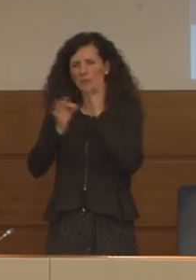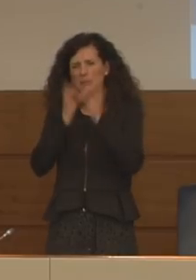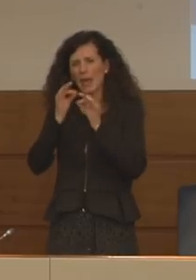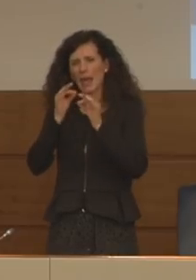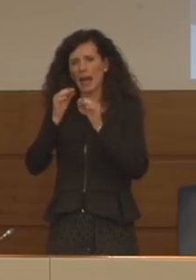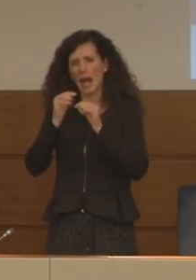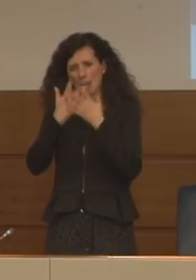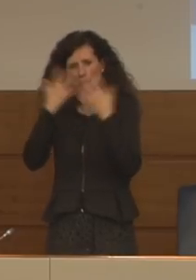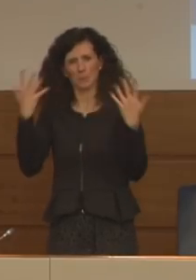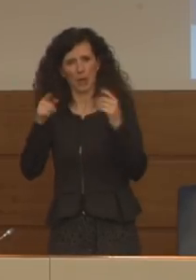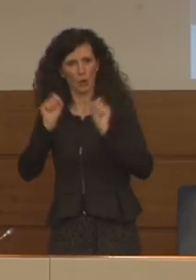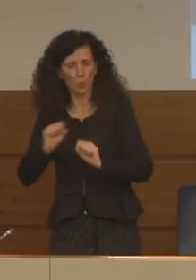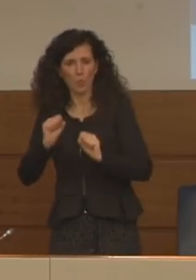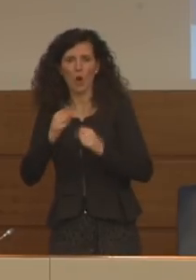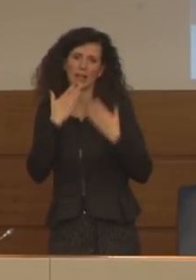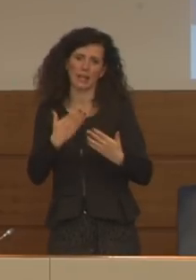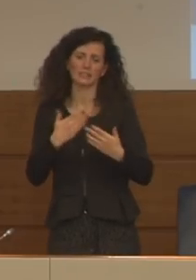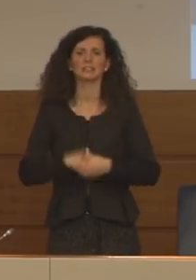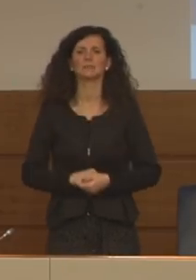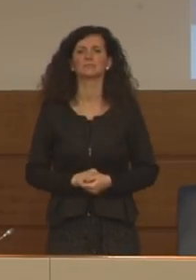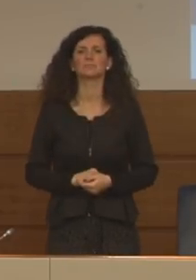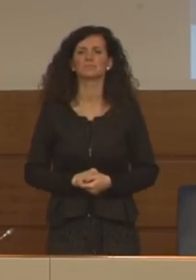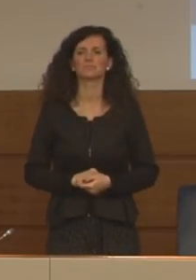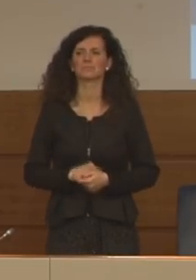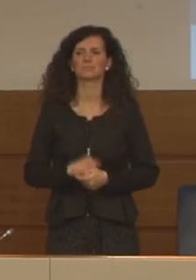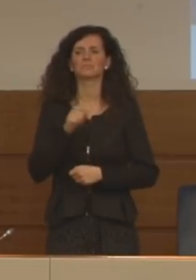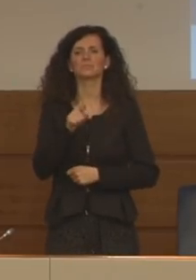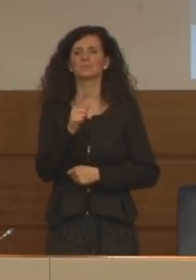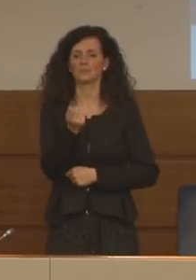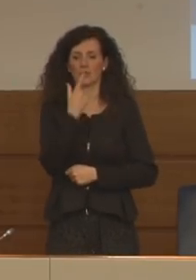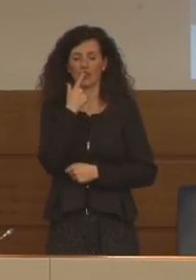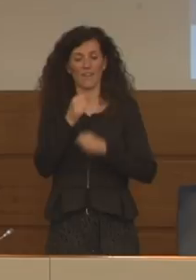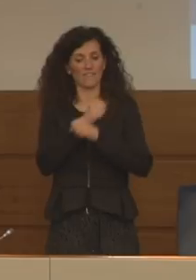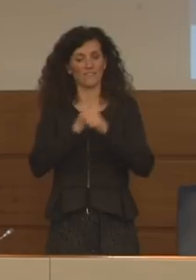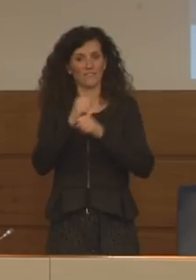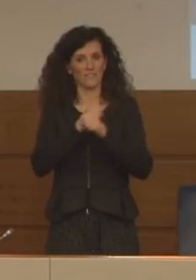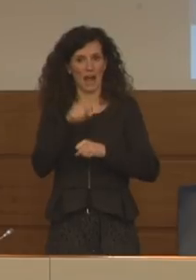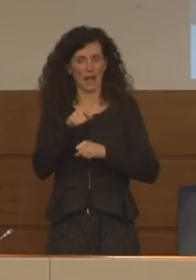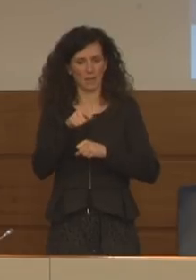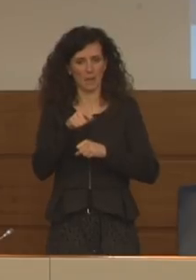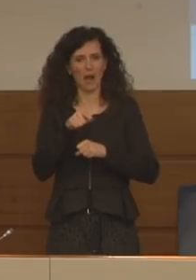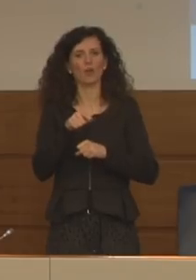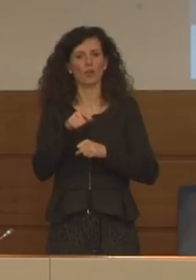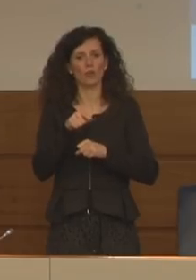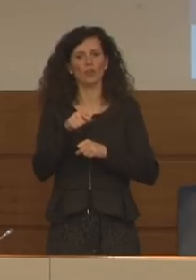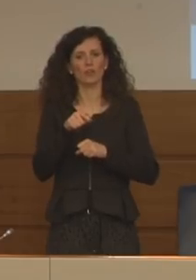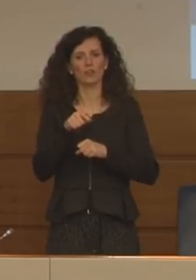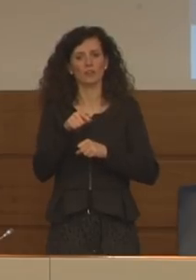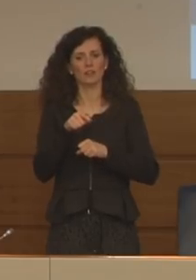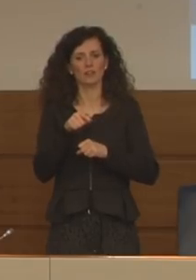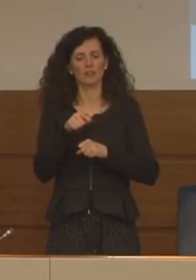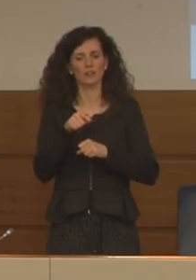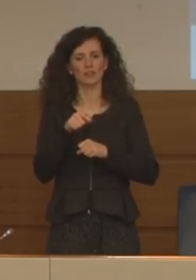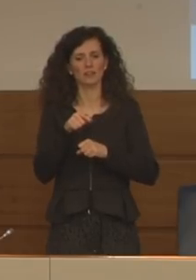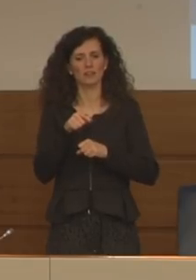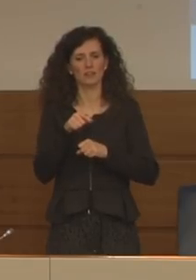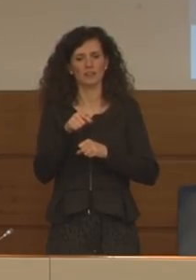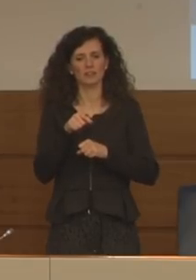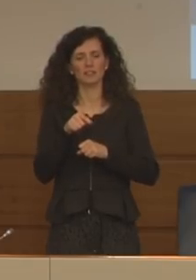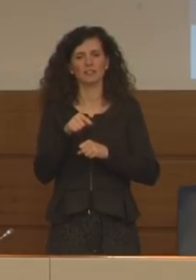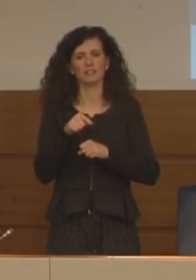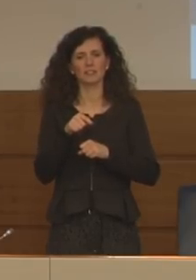scusi il farmaco inibisce l'effetto della